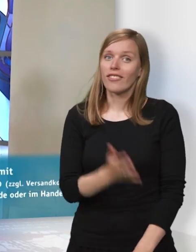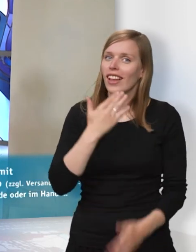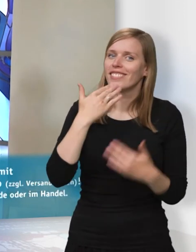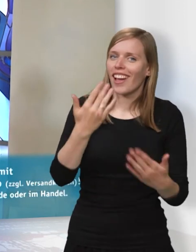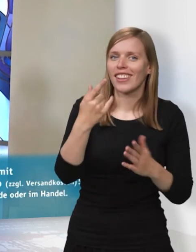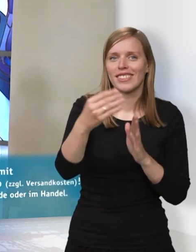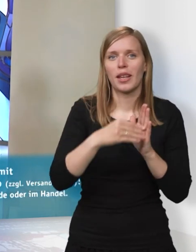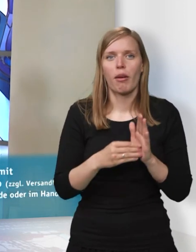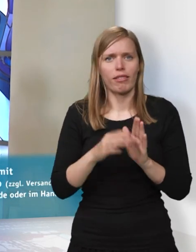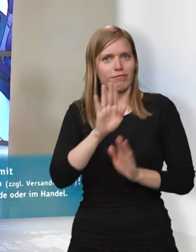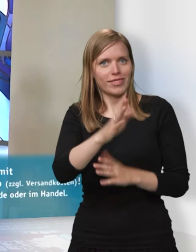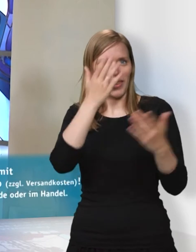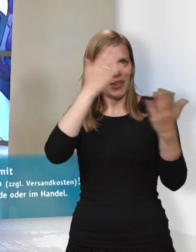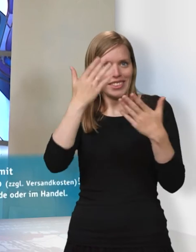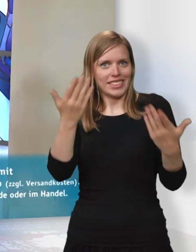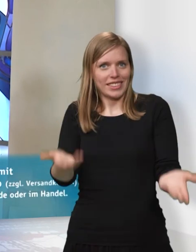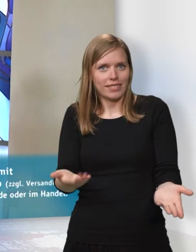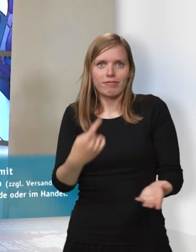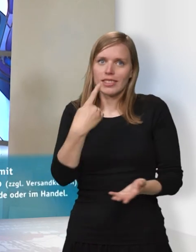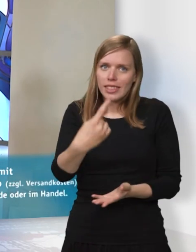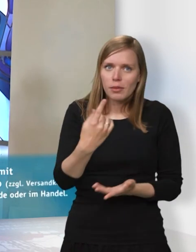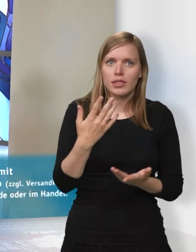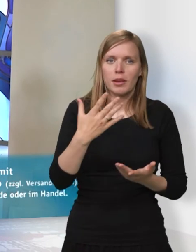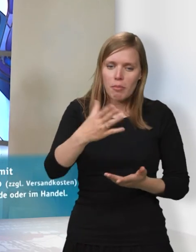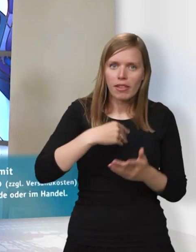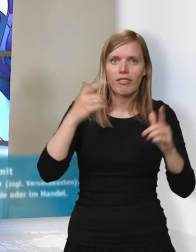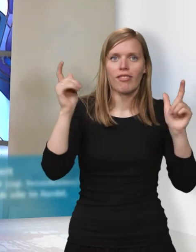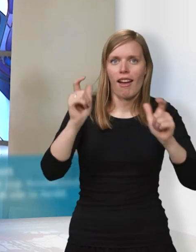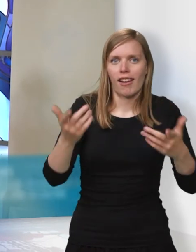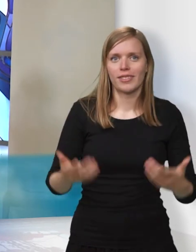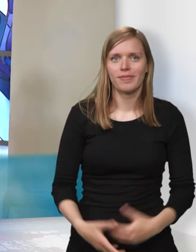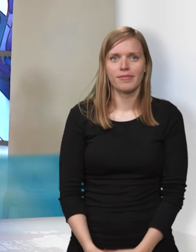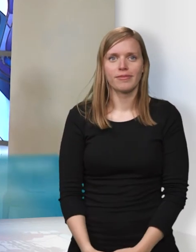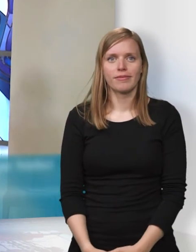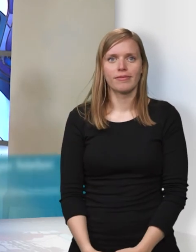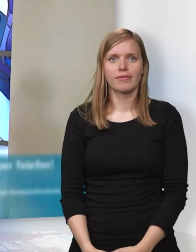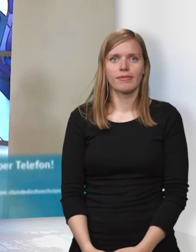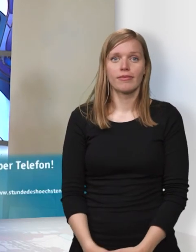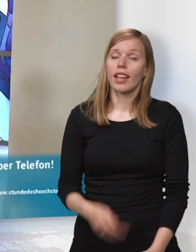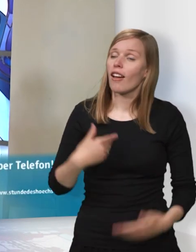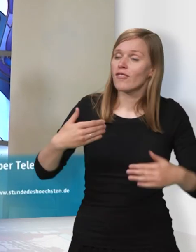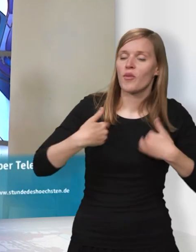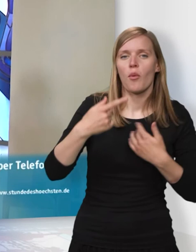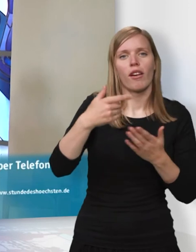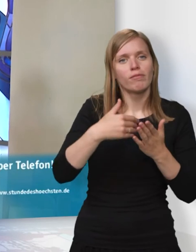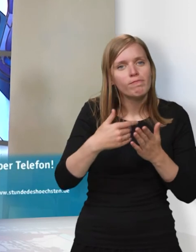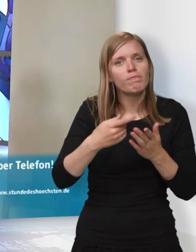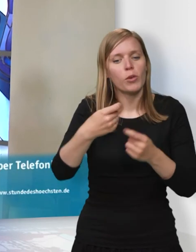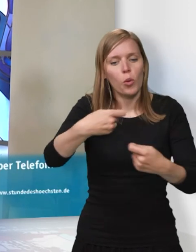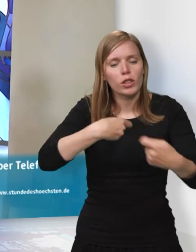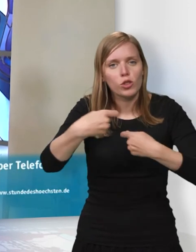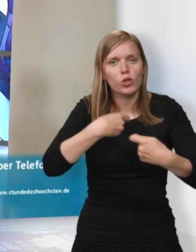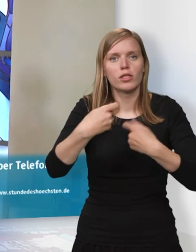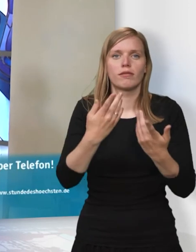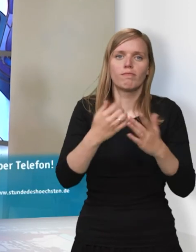Mitmachen. Es ist Ihr Gottesdienst. Sie feiern mit. Ich freue mich auch, wenn Sie uns unterstützen in dieser